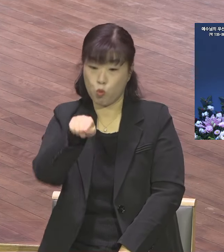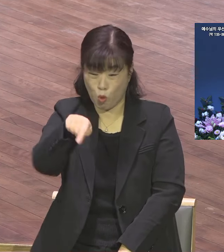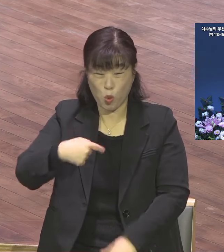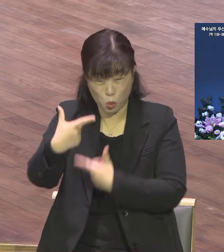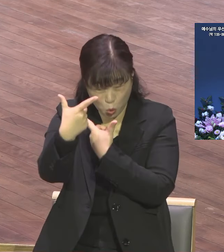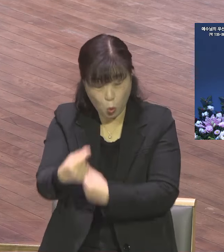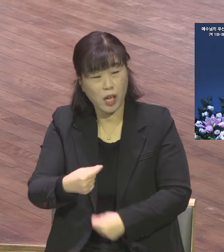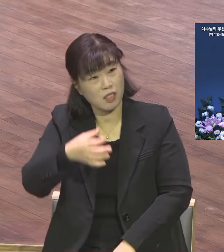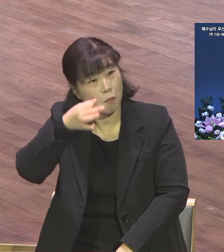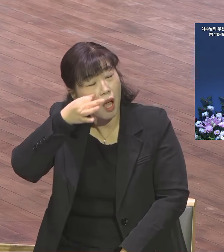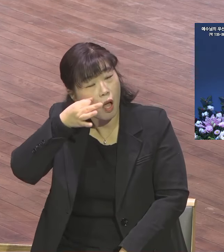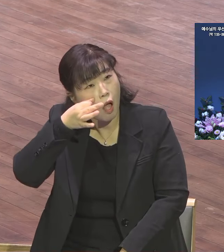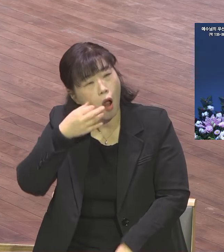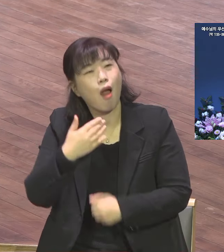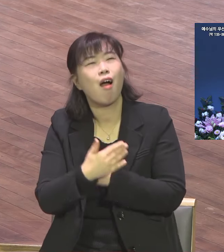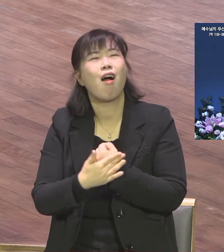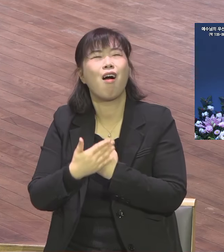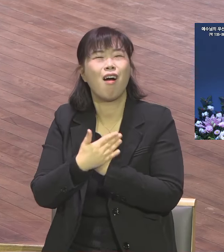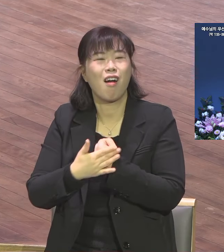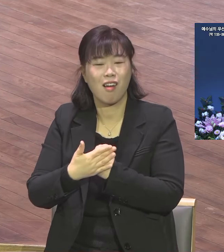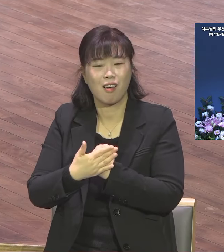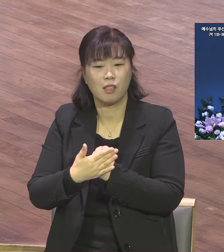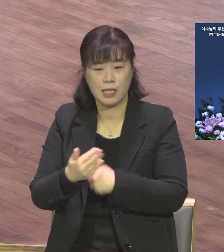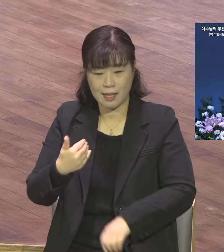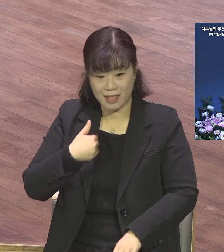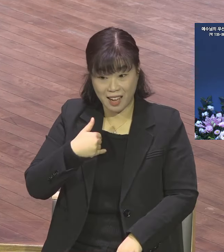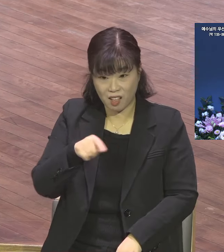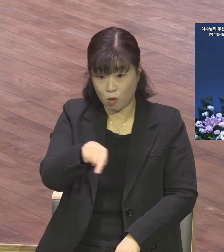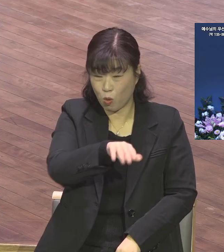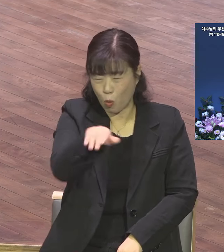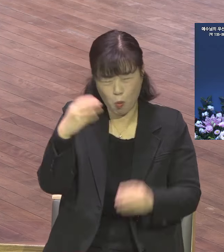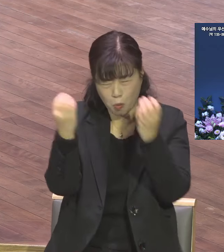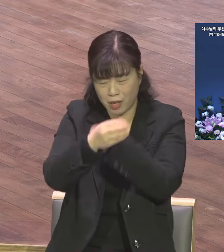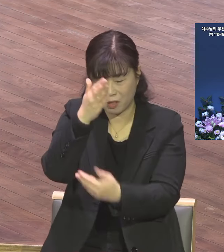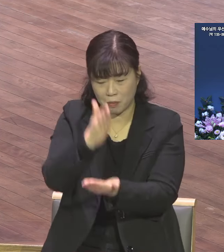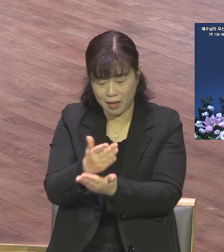무슨 고잘 매주할 내가 다 알아야 됩니까?